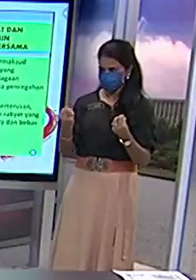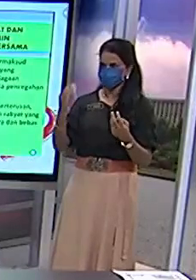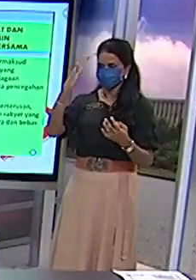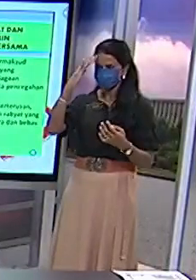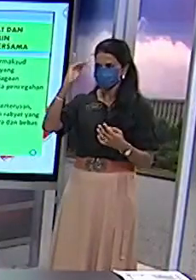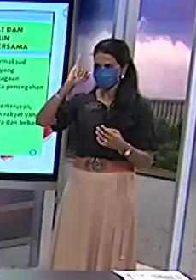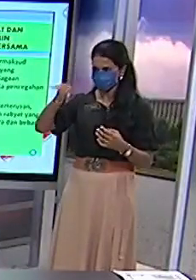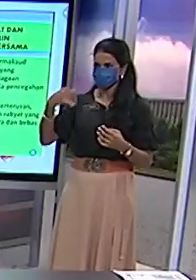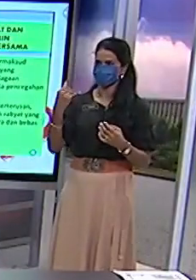Mahu tahu juga.